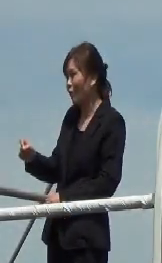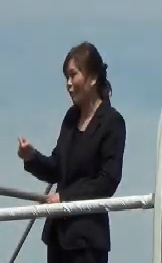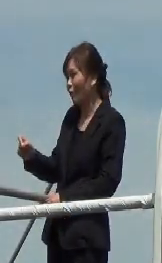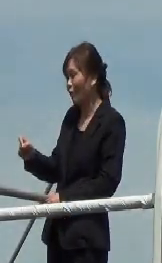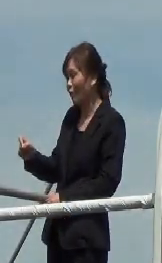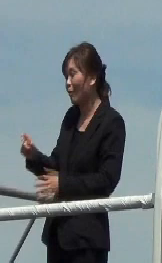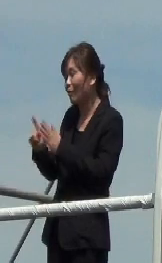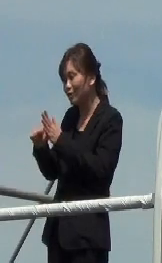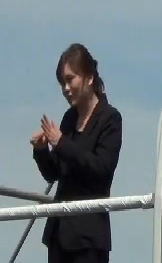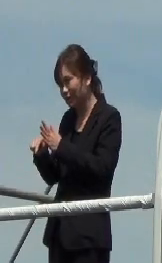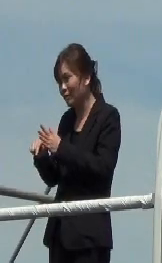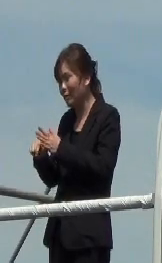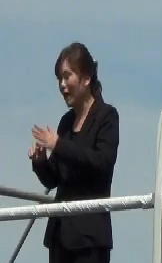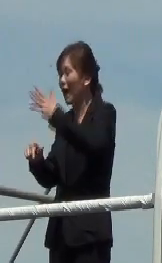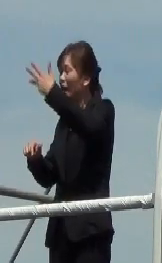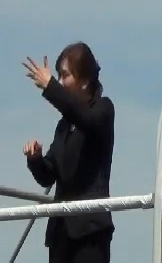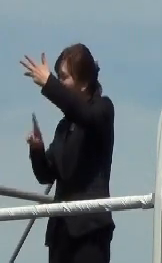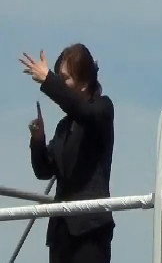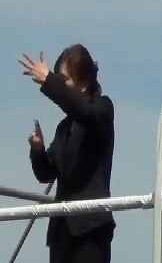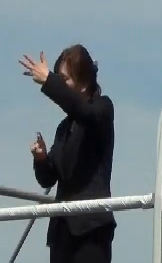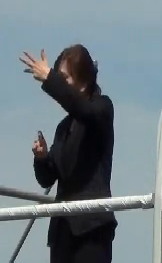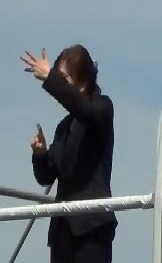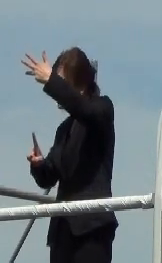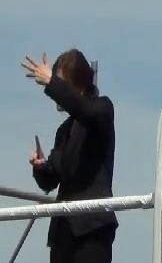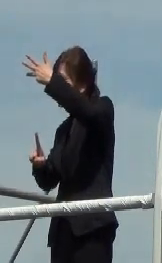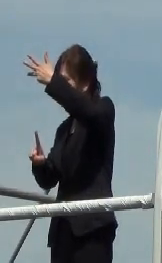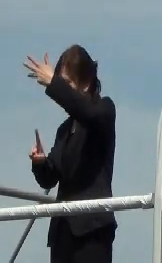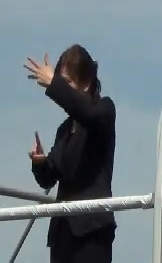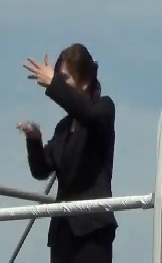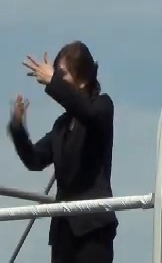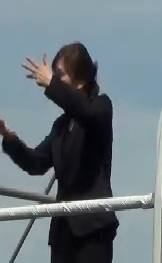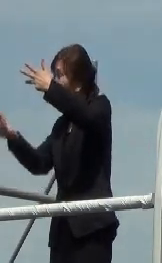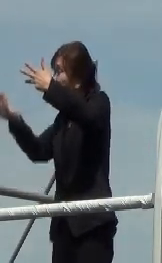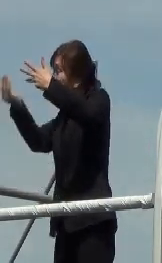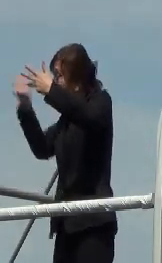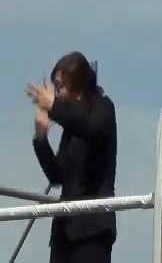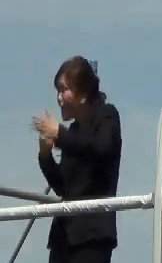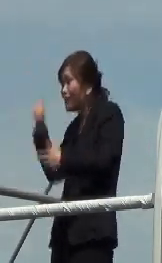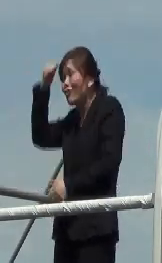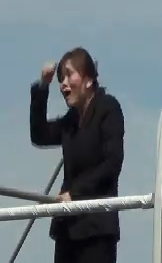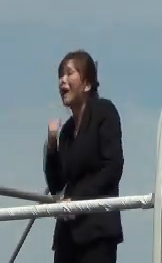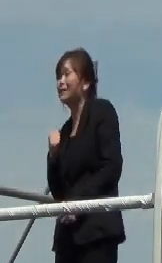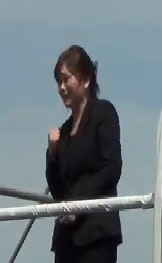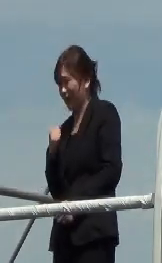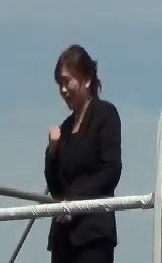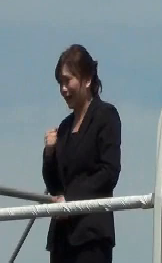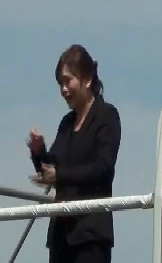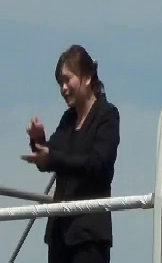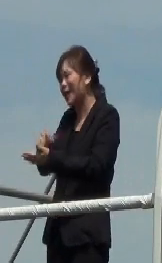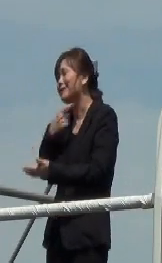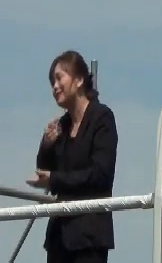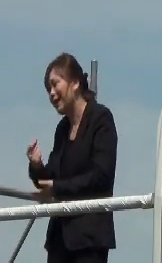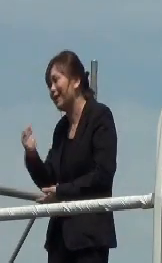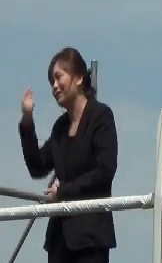前の日8月11日の朝と書きたいなといつも考えています。